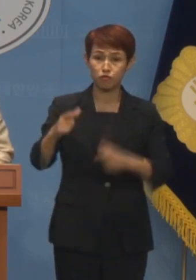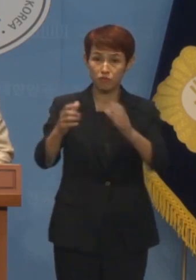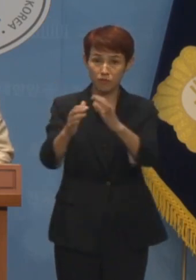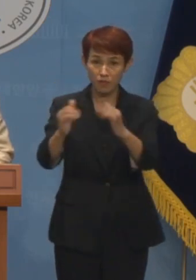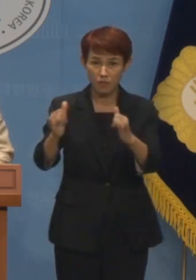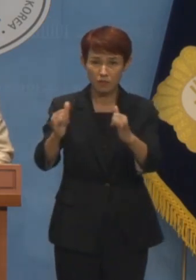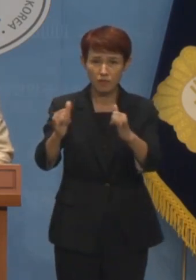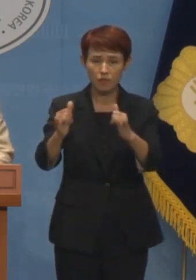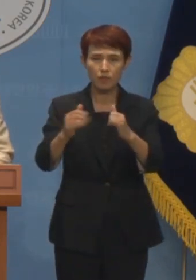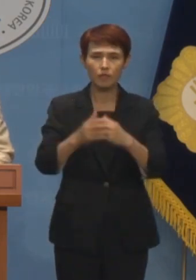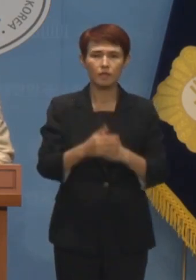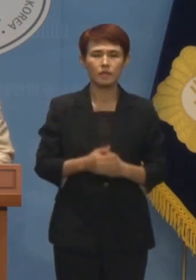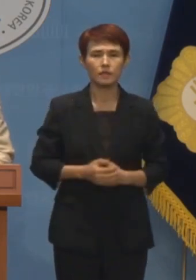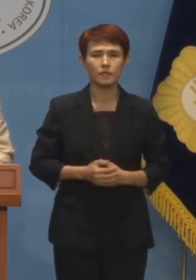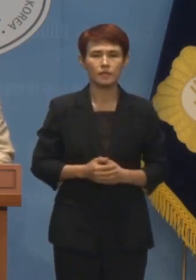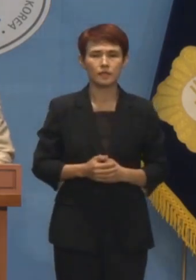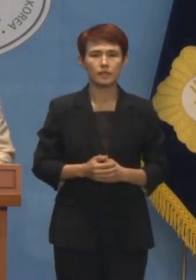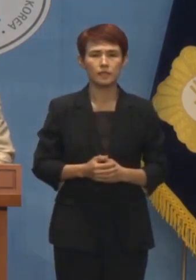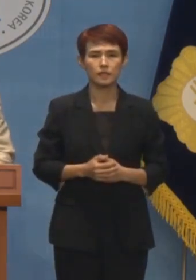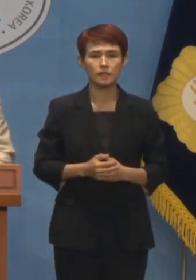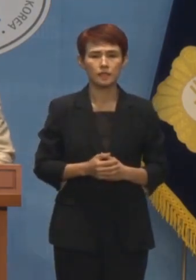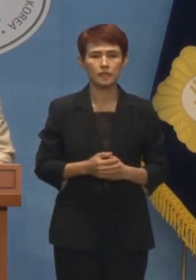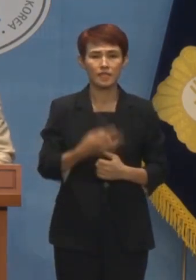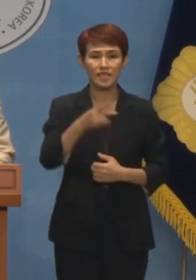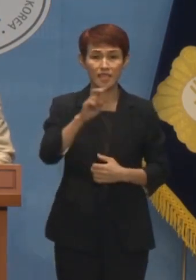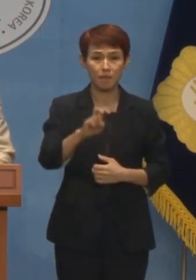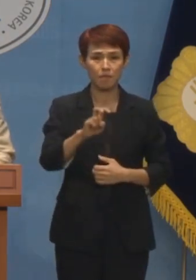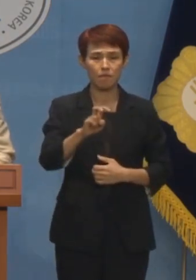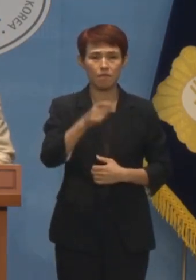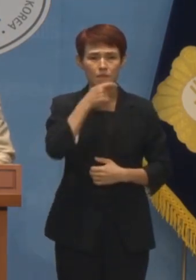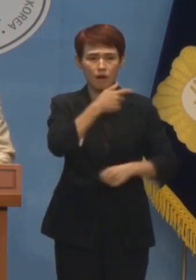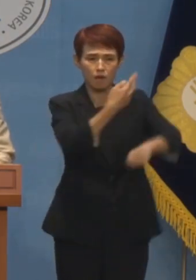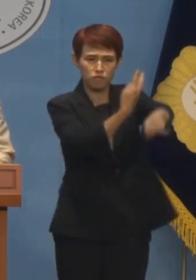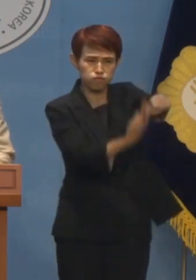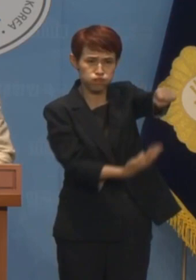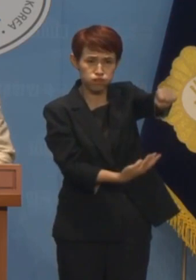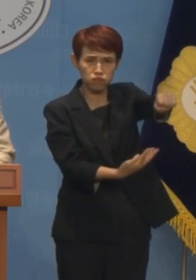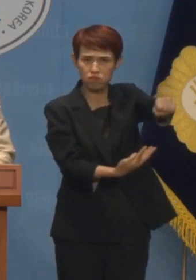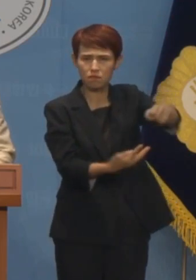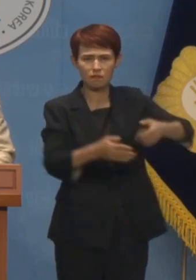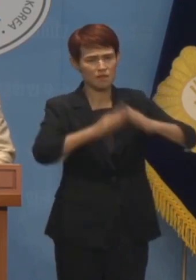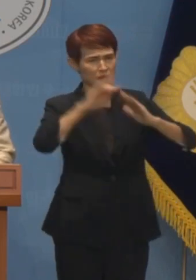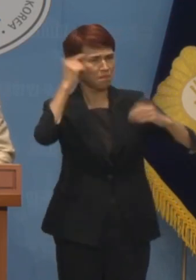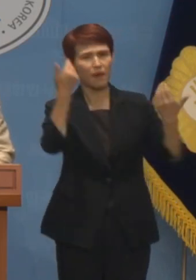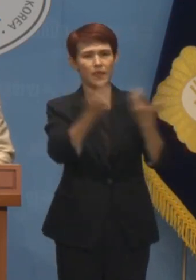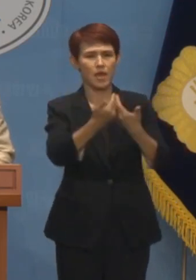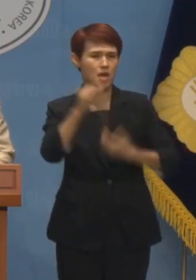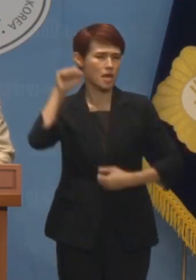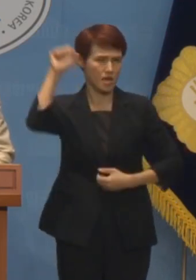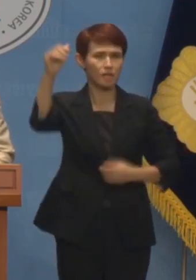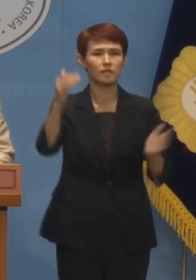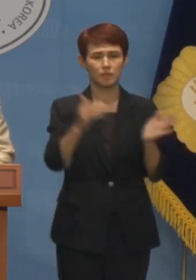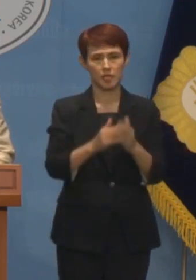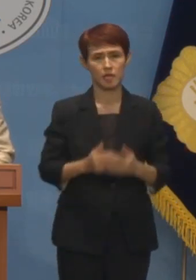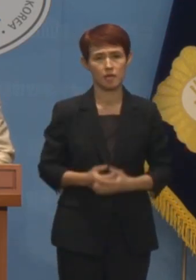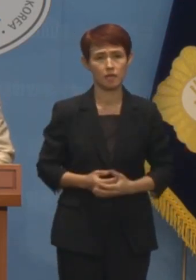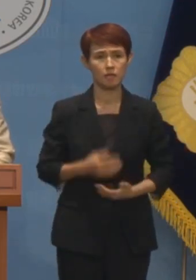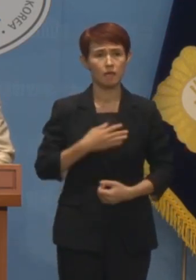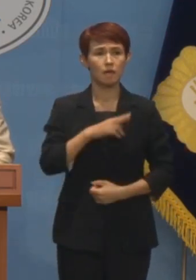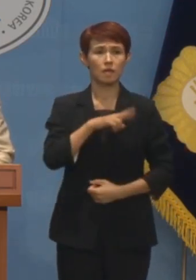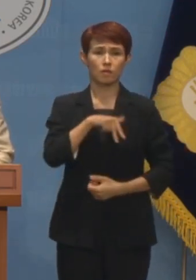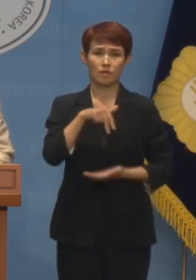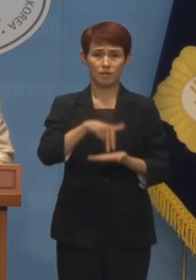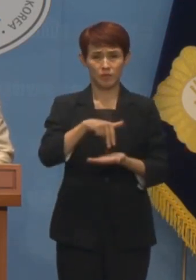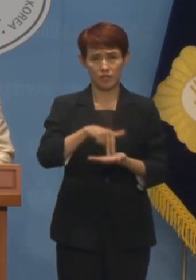수입천 댐 건설에 대해서 반대하는 집회를 했습니다. 또 지역의 국회의원으로서